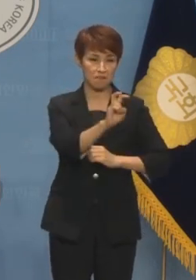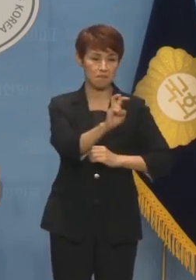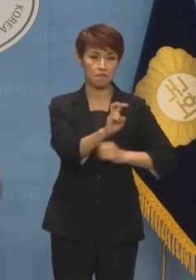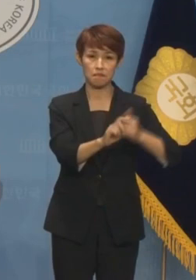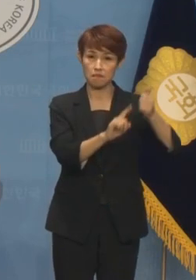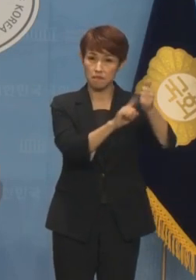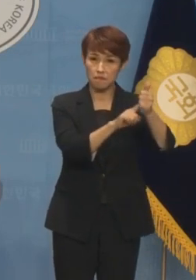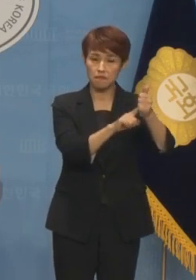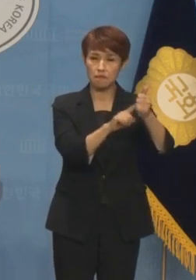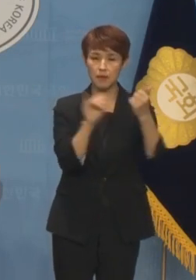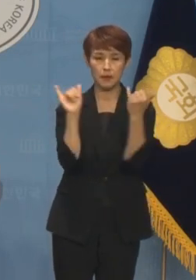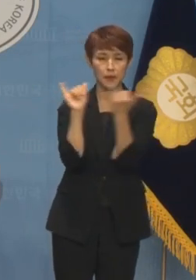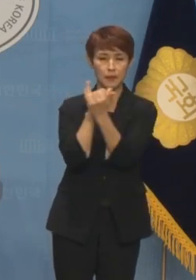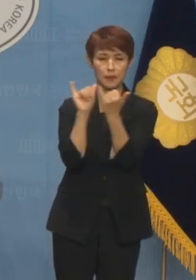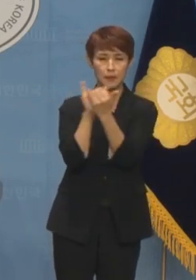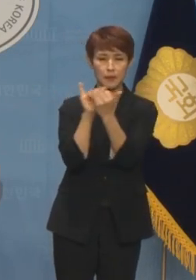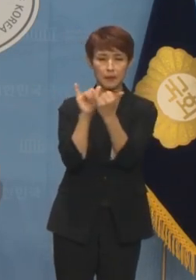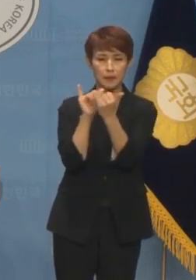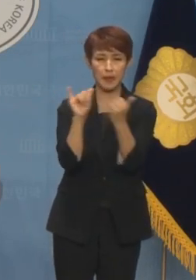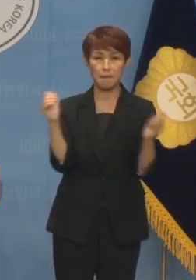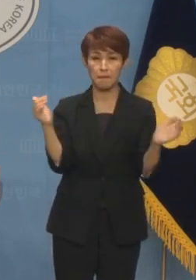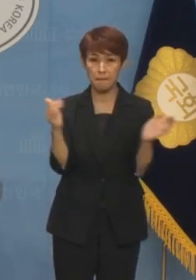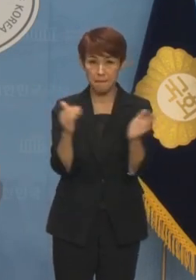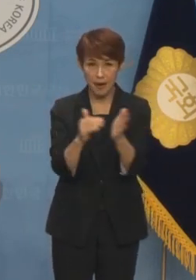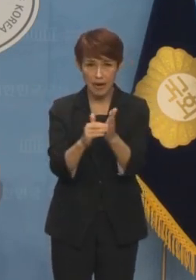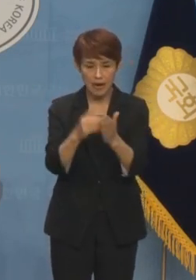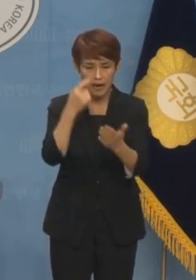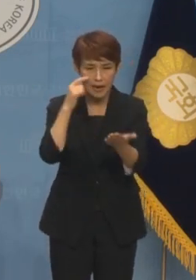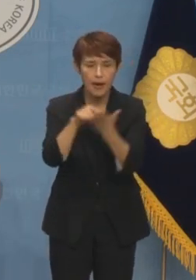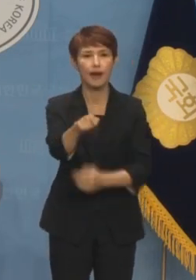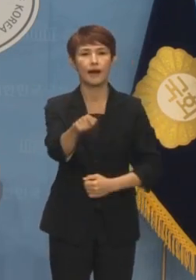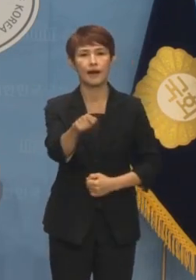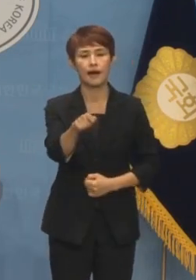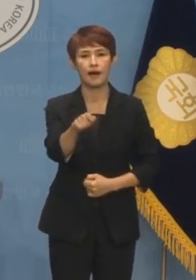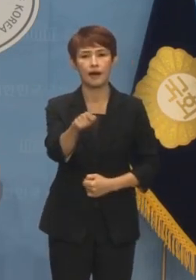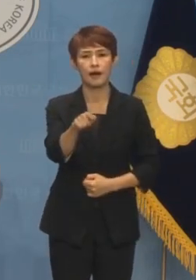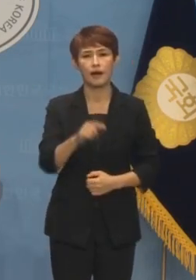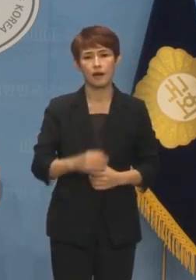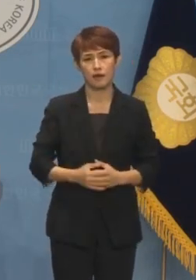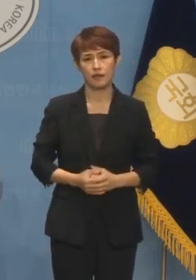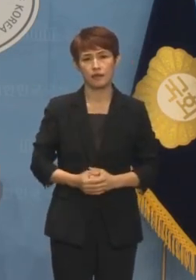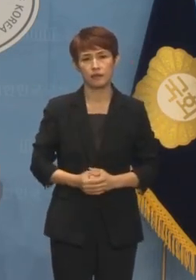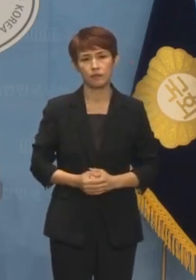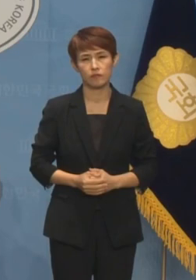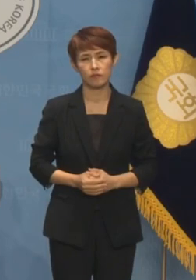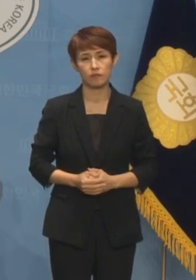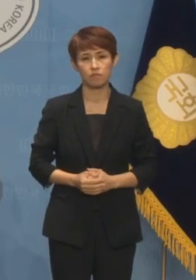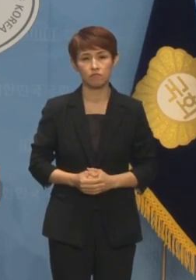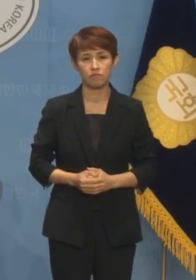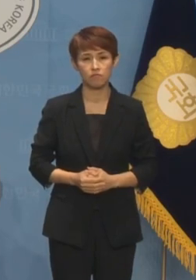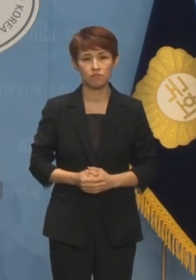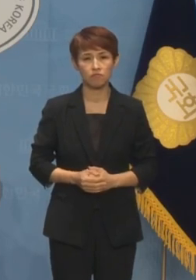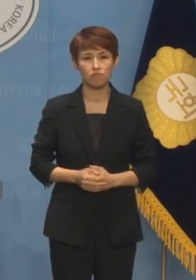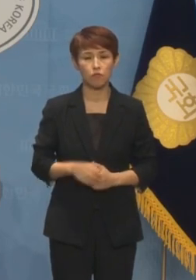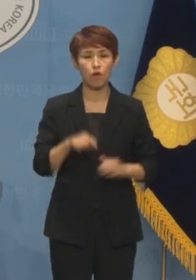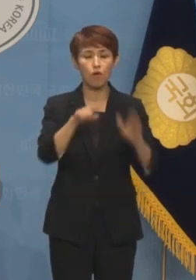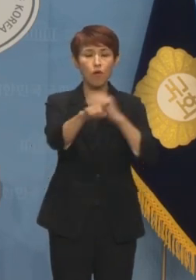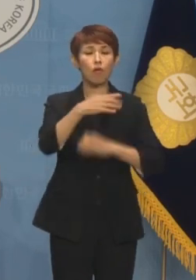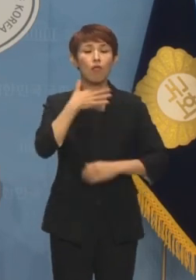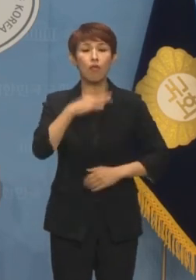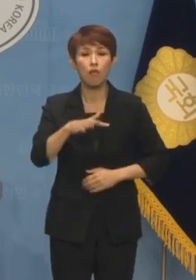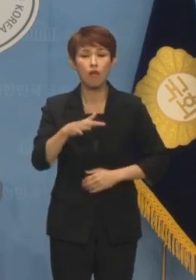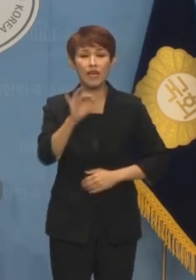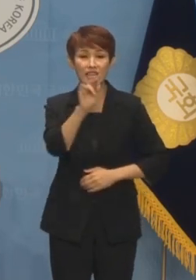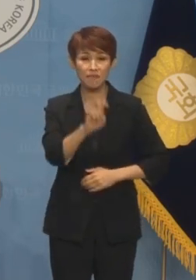사단장이 비화폰으로 통화를 주고받은 것이 확인됐습니다. 현장에 없었다던 임성근